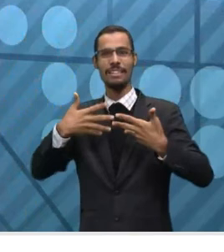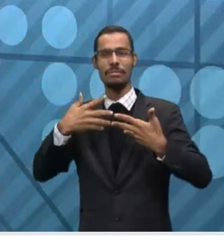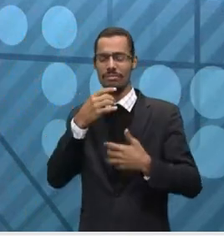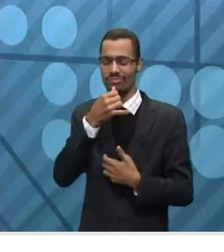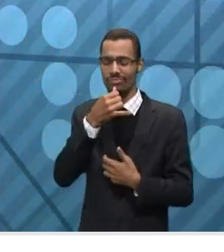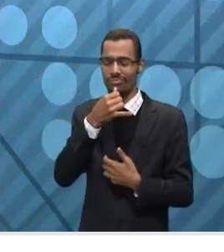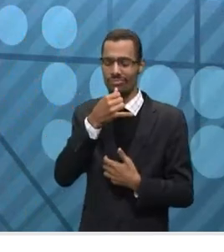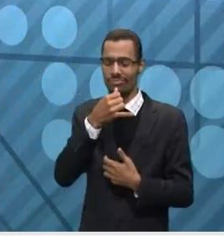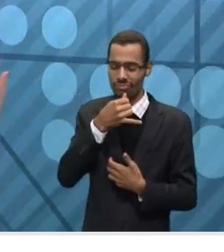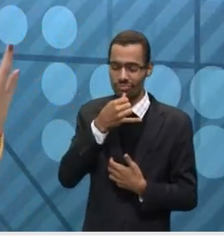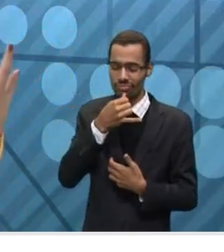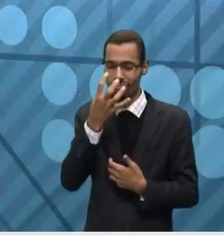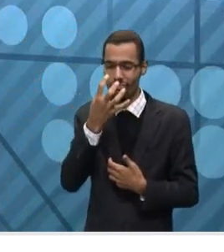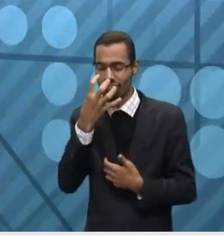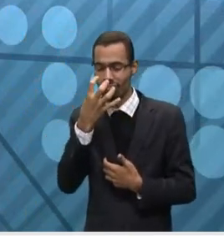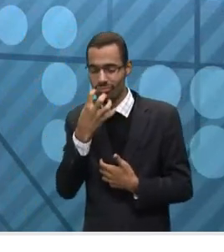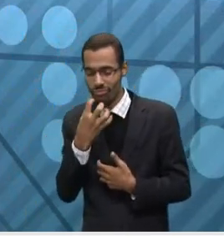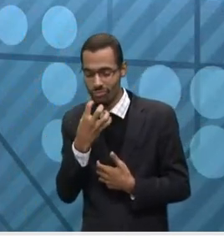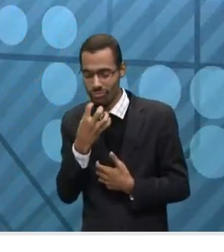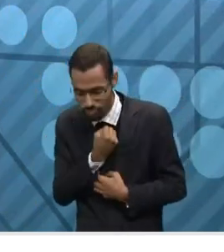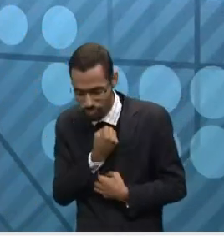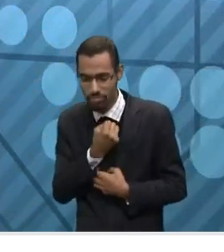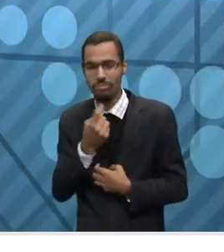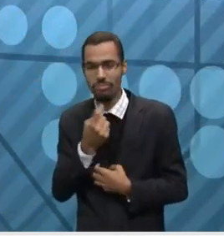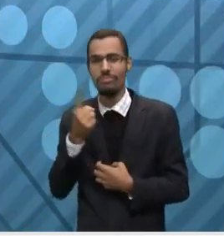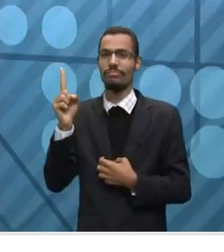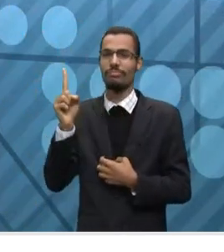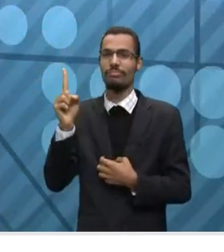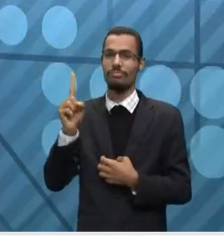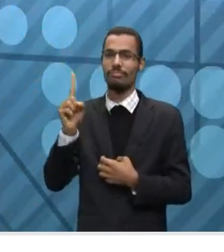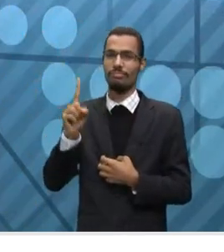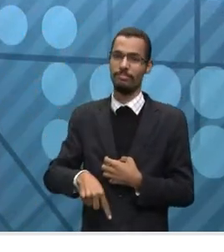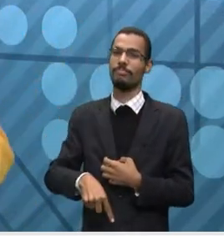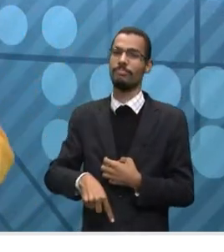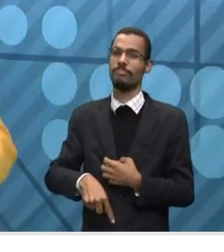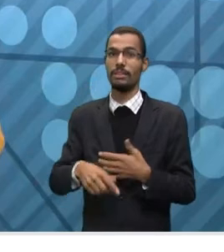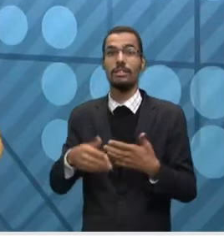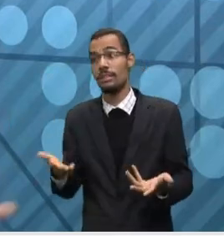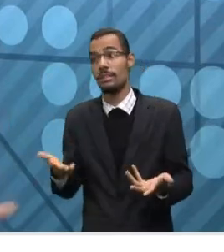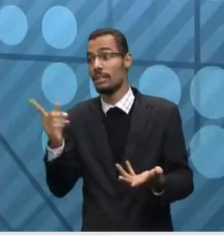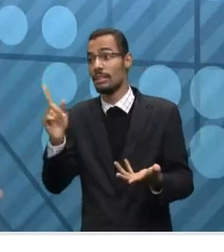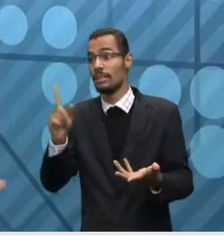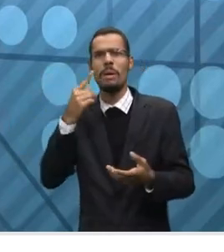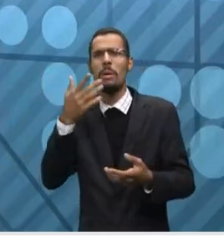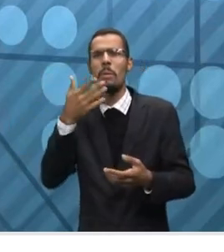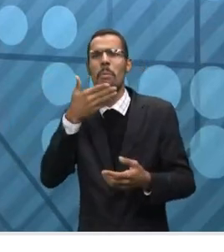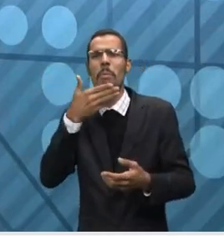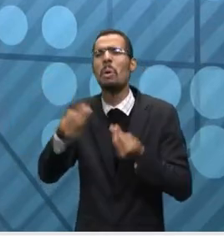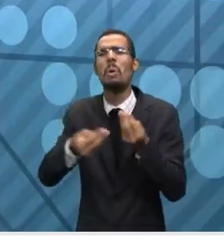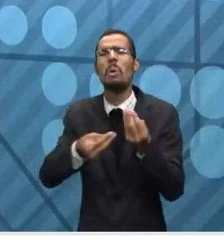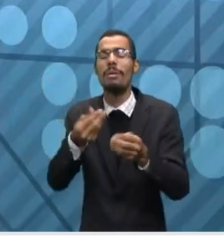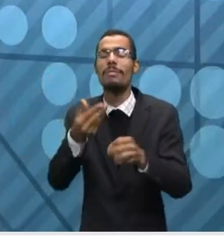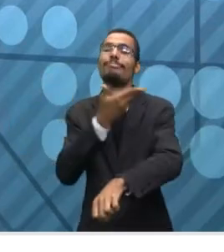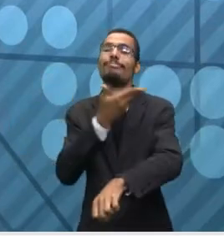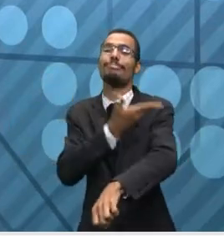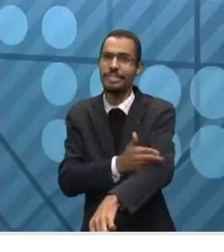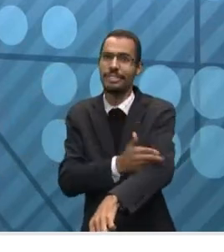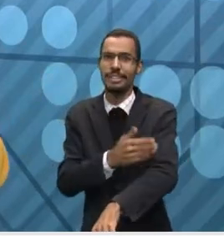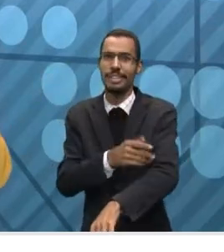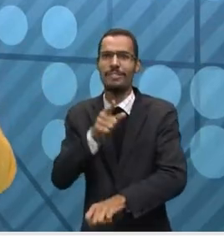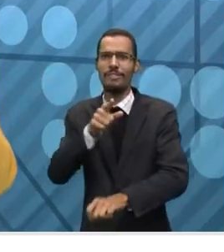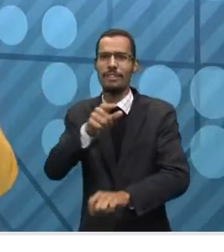triste, mais sério, você incorporar as expressões faciais. Como aprimorar nisso, professora? Praticando.